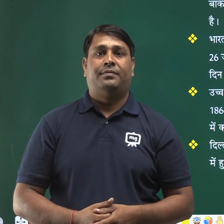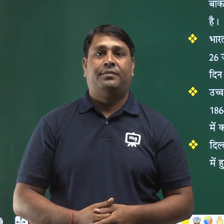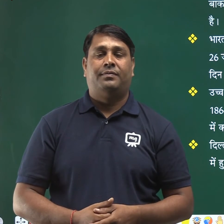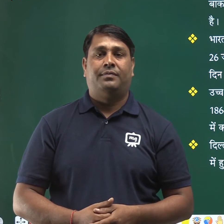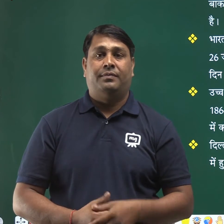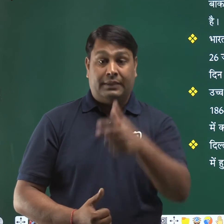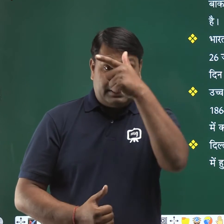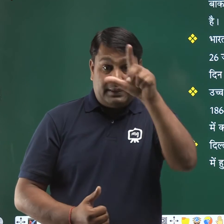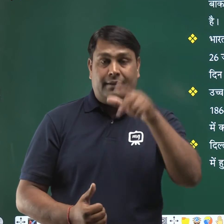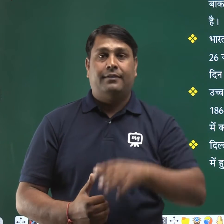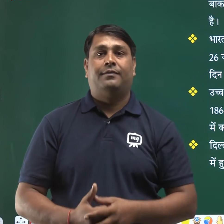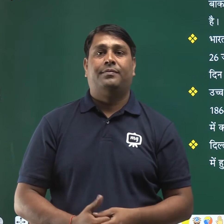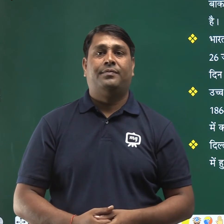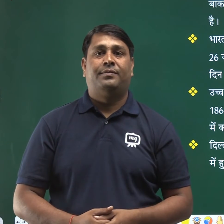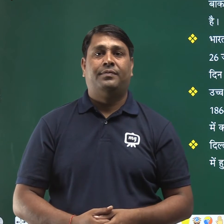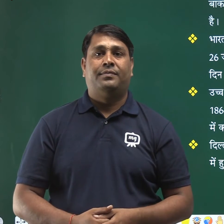भारत के